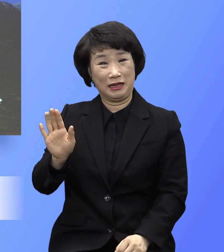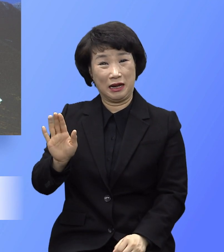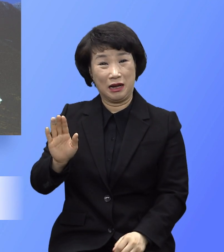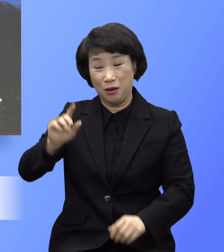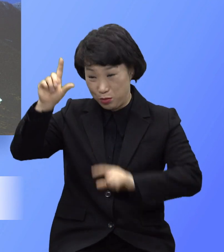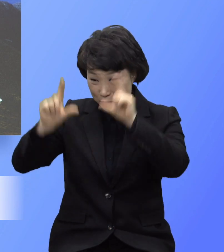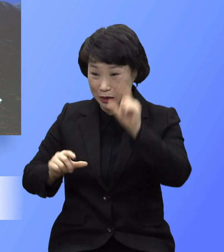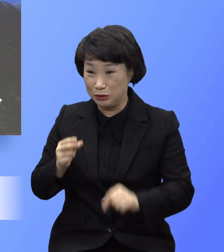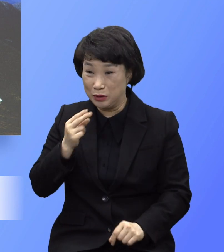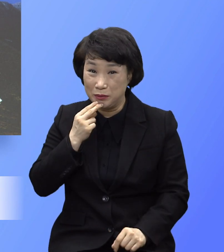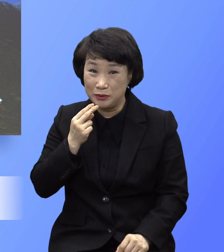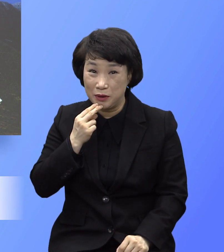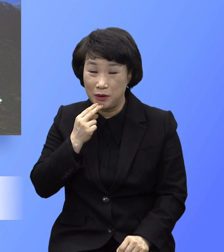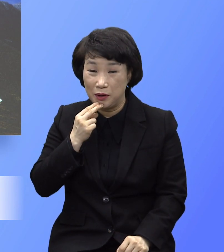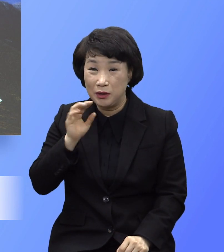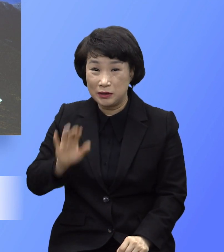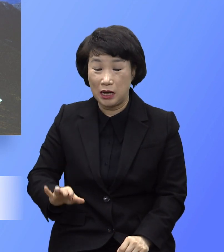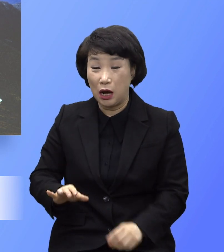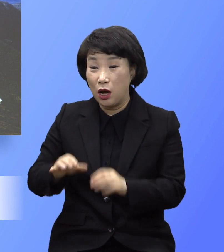무형성이요